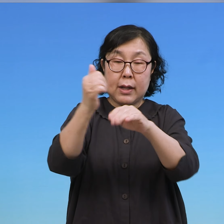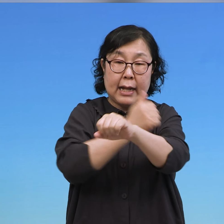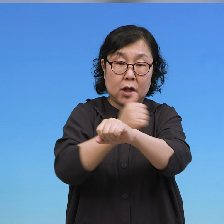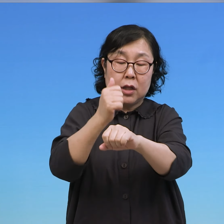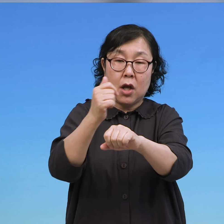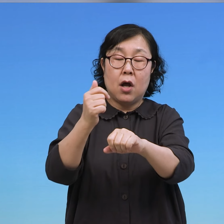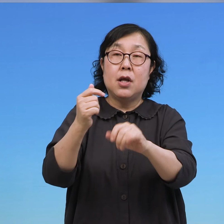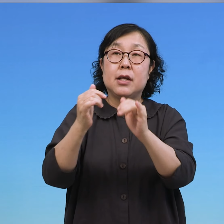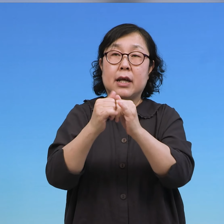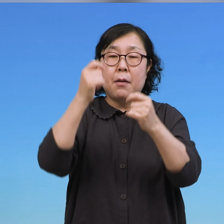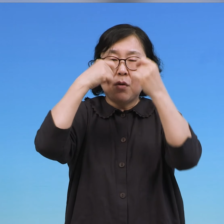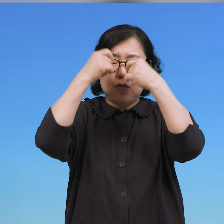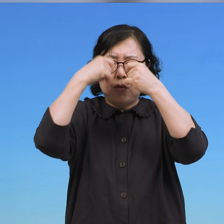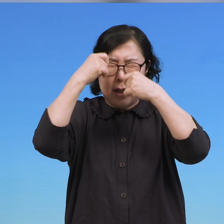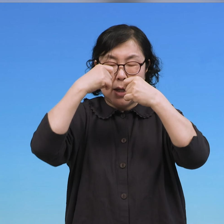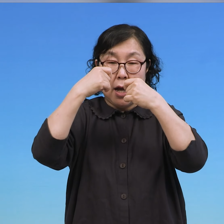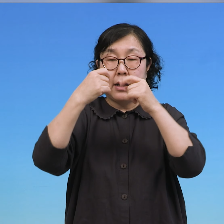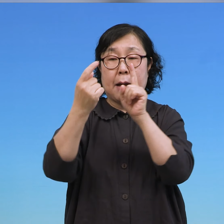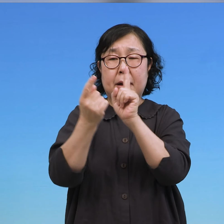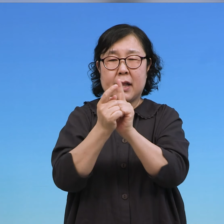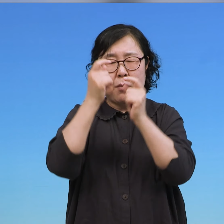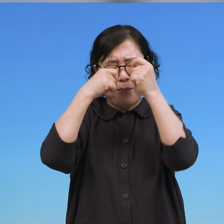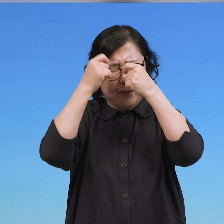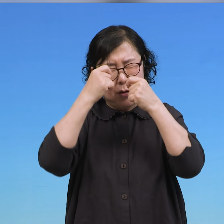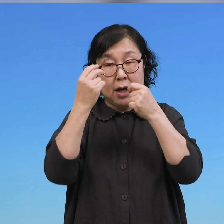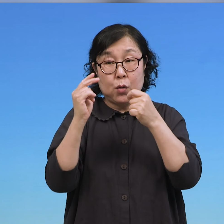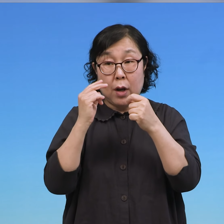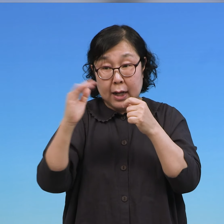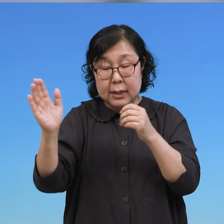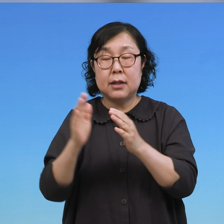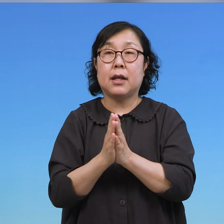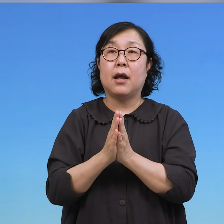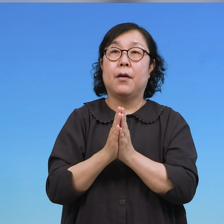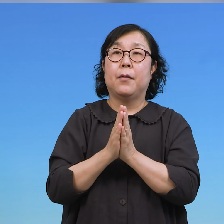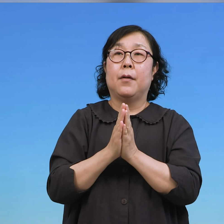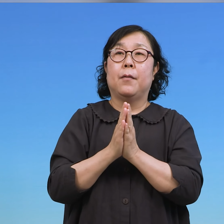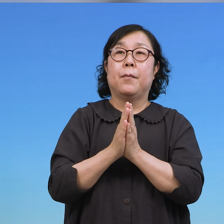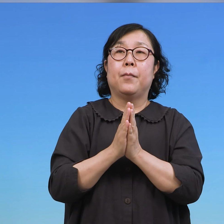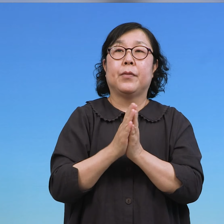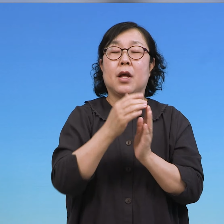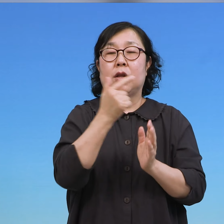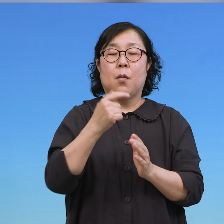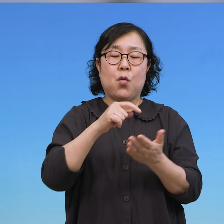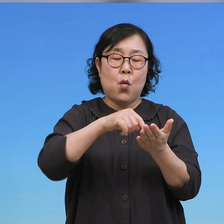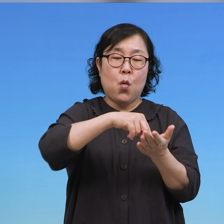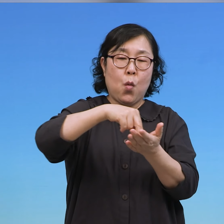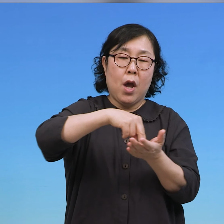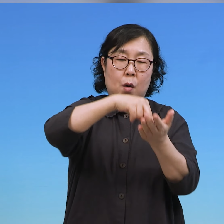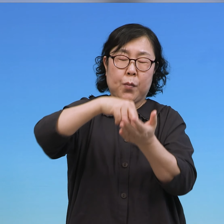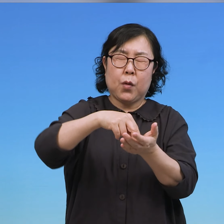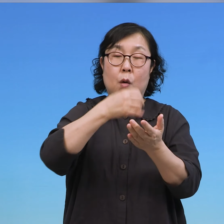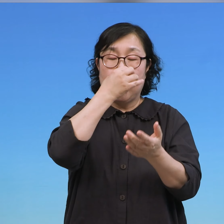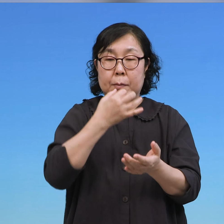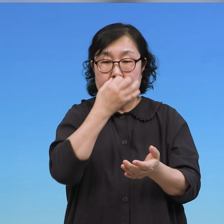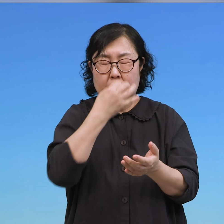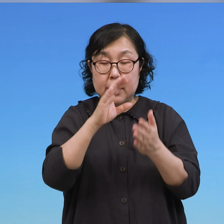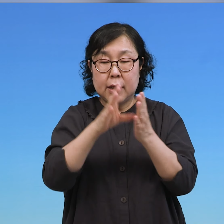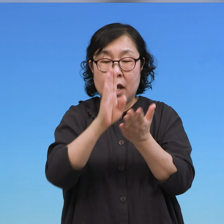뭐 최근에도 계속 이제 그렇게 울다 가시는 분이 많은데요, 한결같이 하시는 분이 이거예요. 너무너무 외롭고